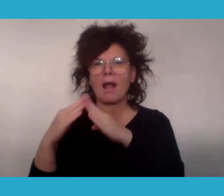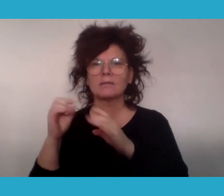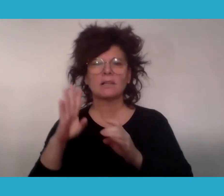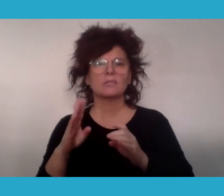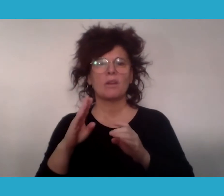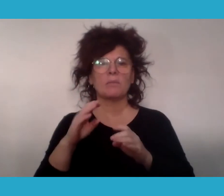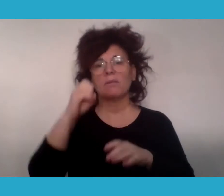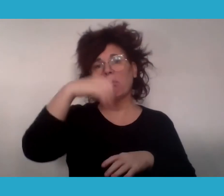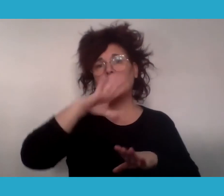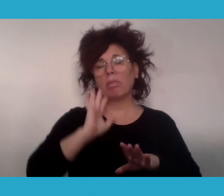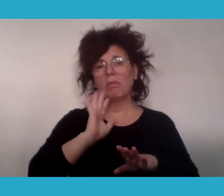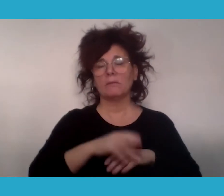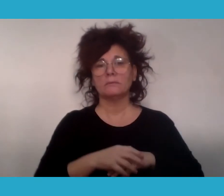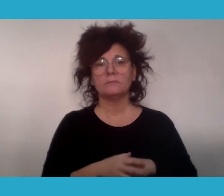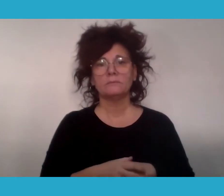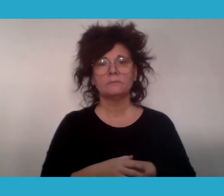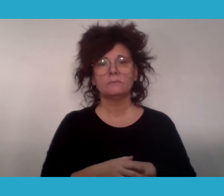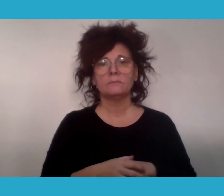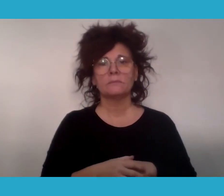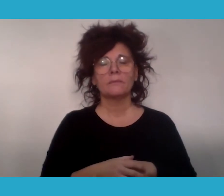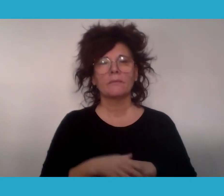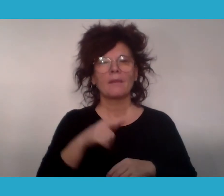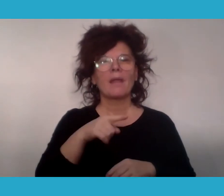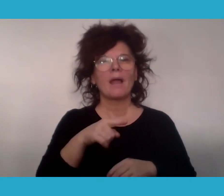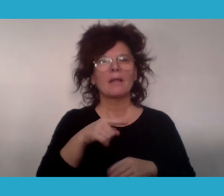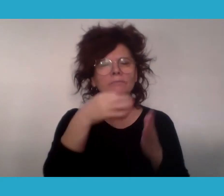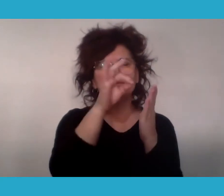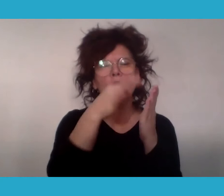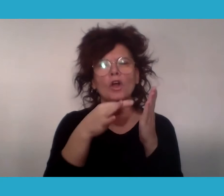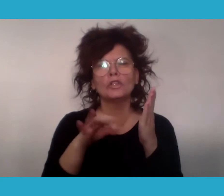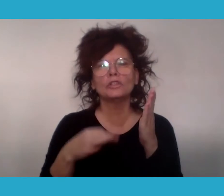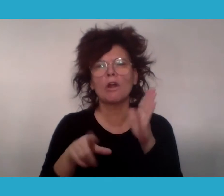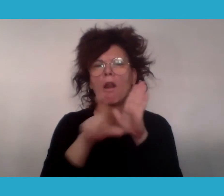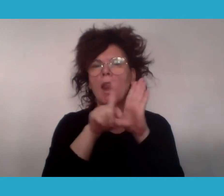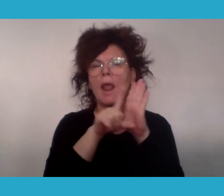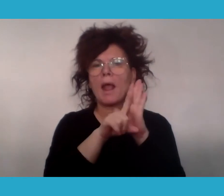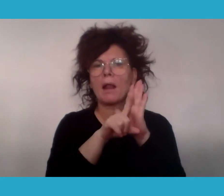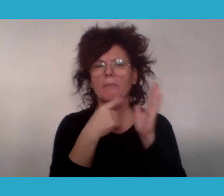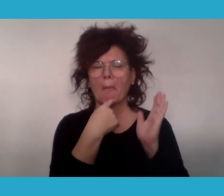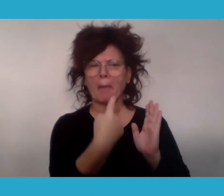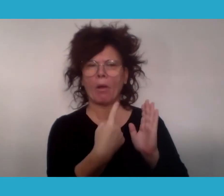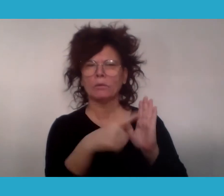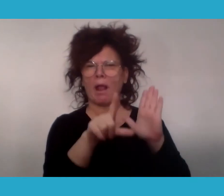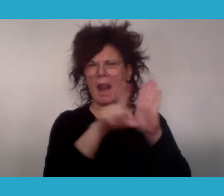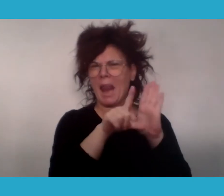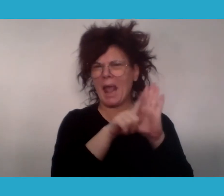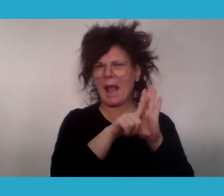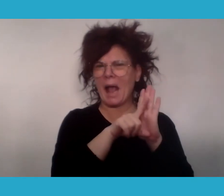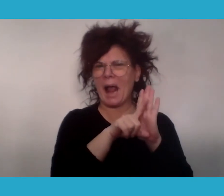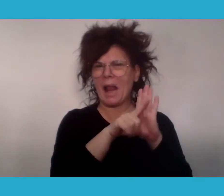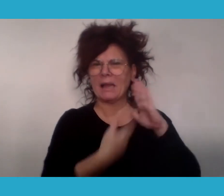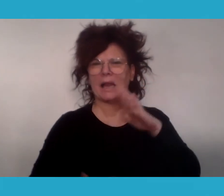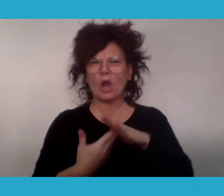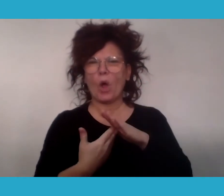habitan. Presenta una disquisición sobre los términos legal y legítimo. Entonces se pregunta si es legal que el gobierno convoque esta